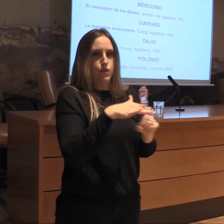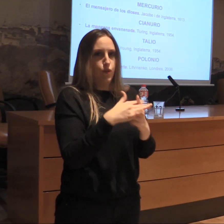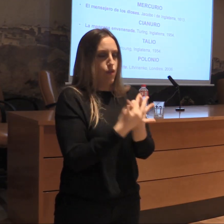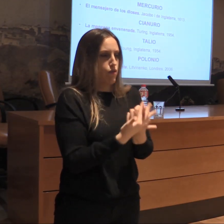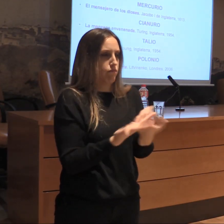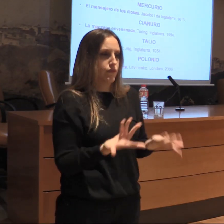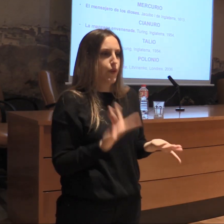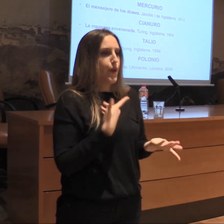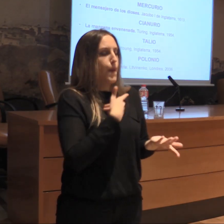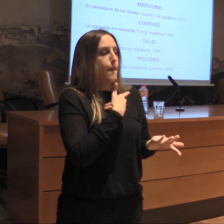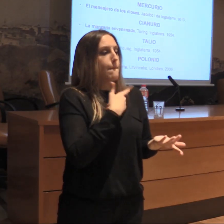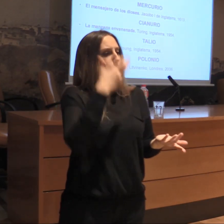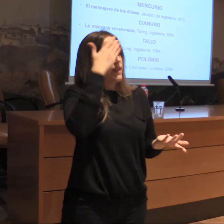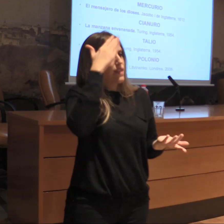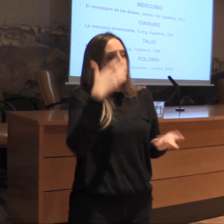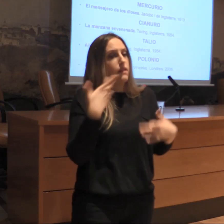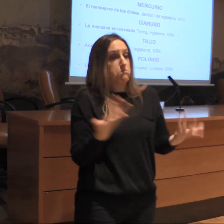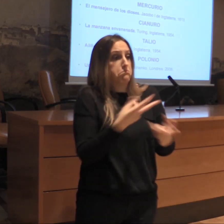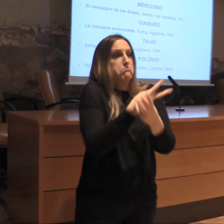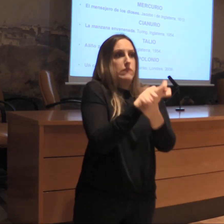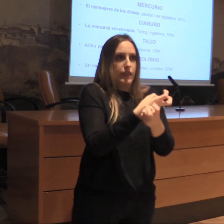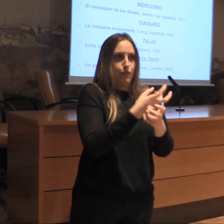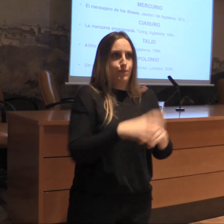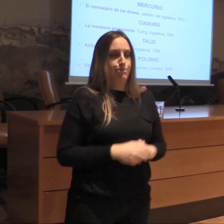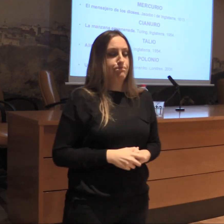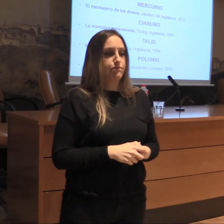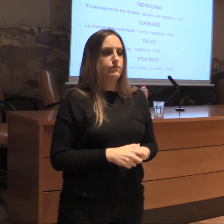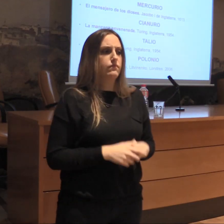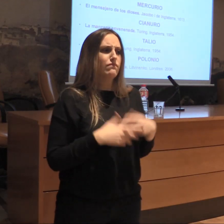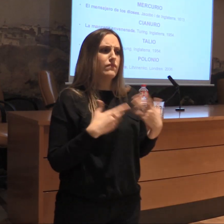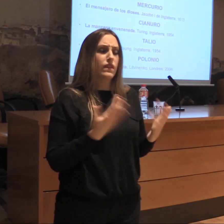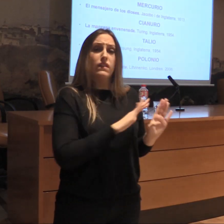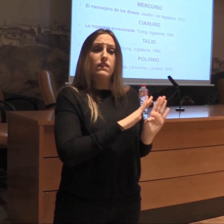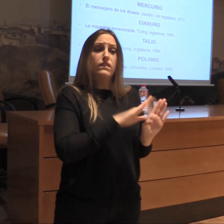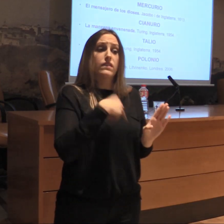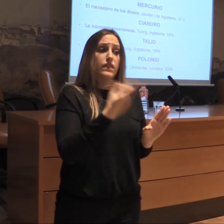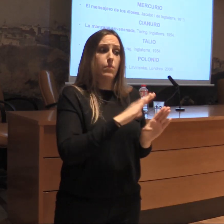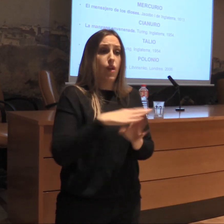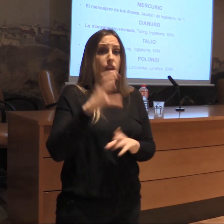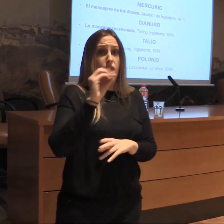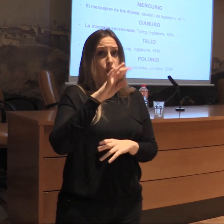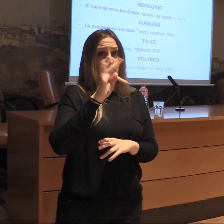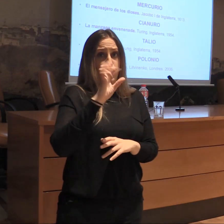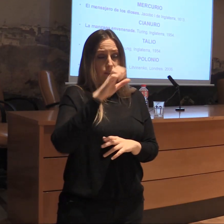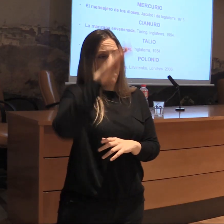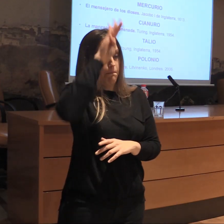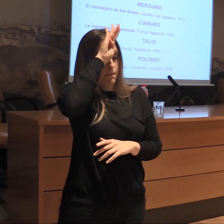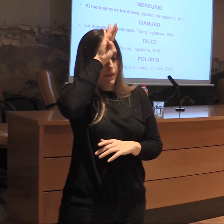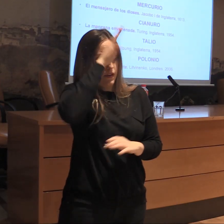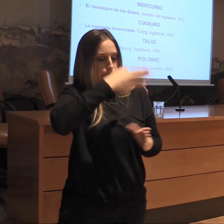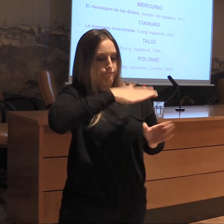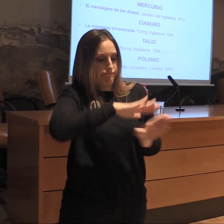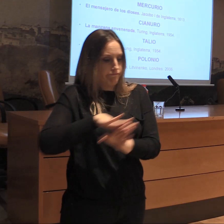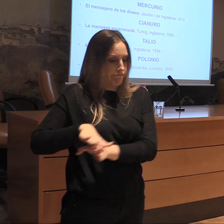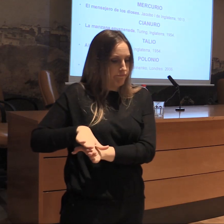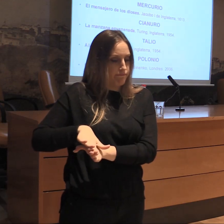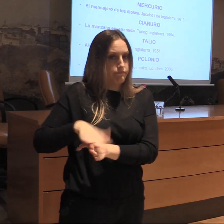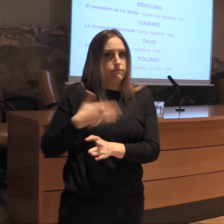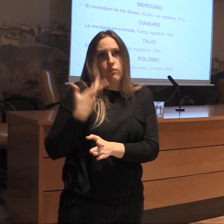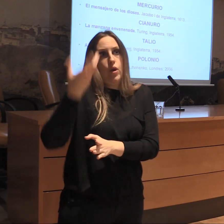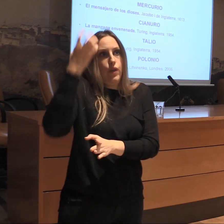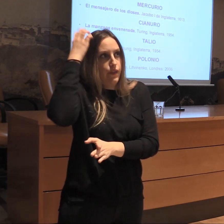como protagonista a los venenos. Luego nos vamos a dejar las cortes papales, las cortes de los reyes,